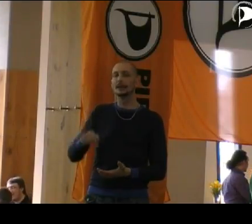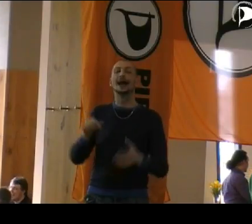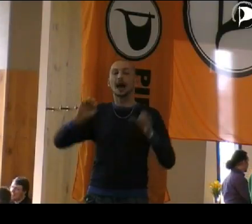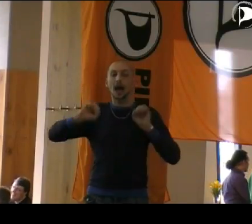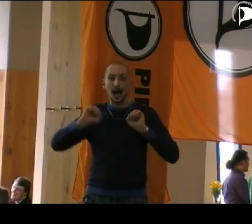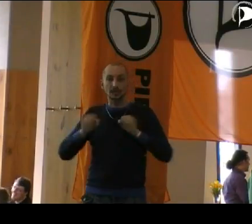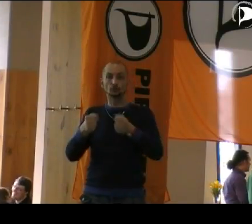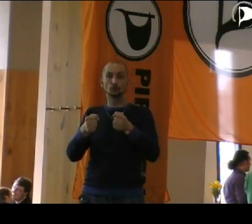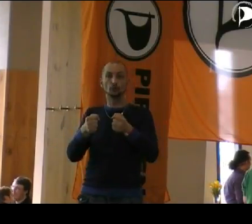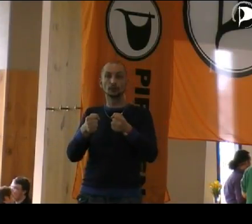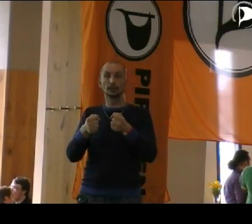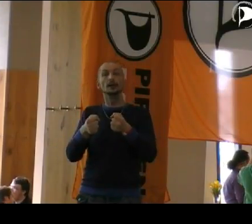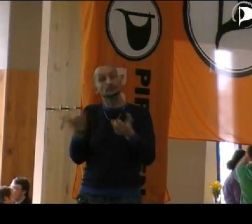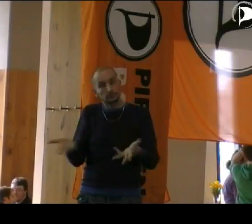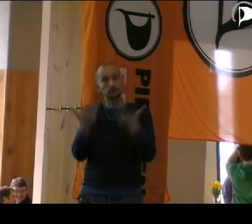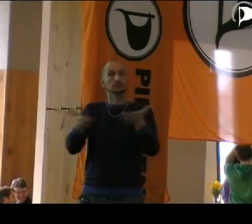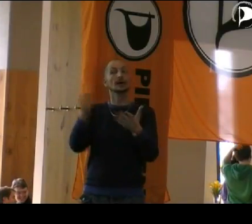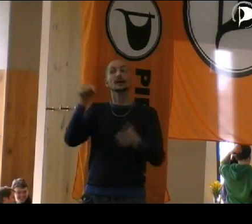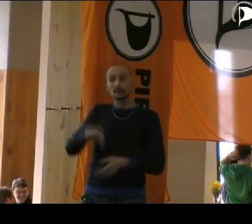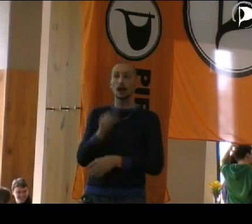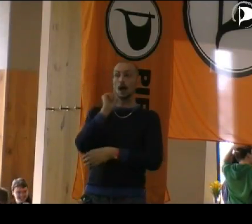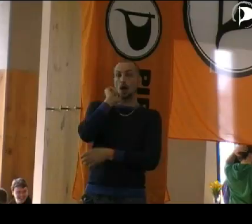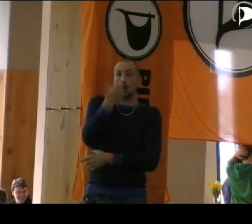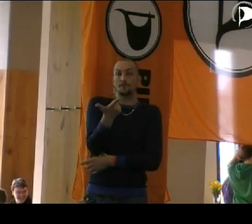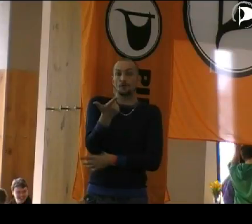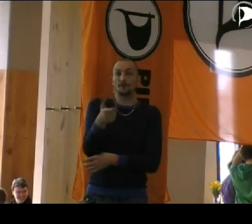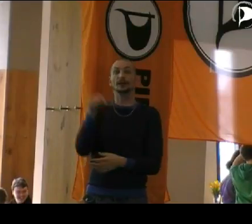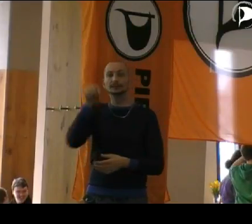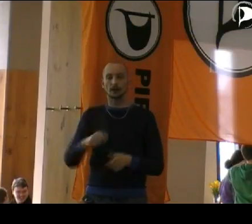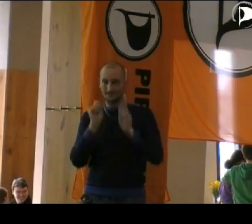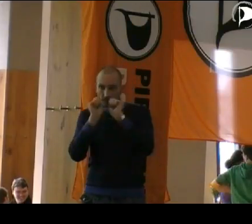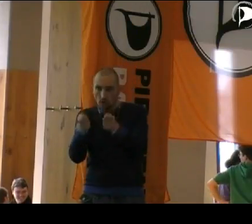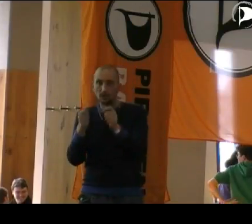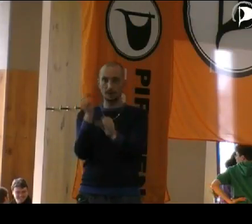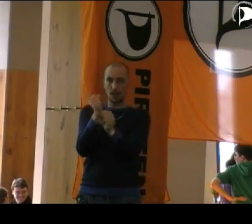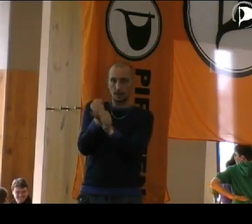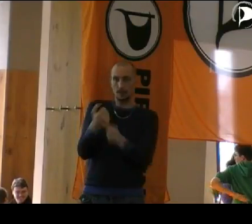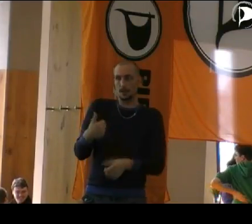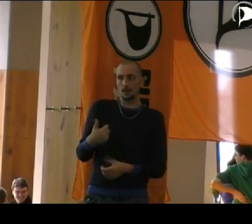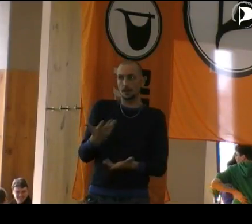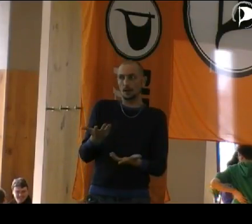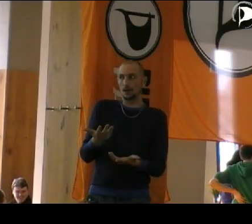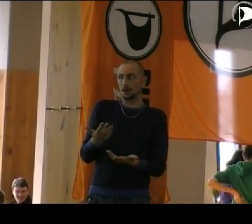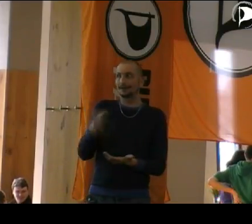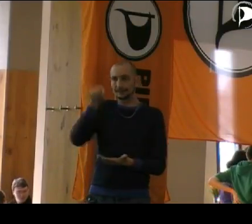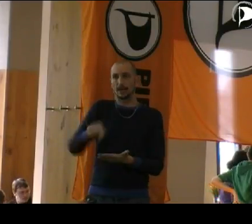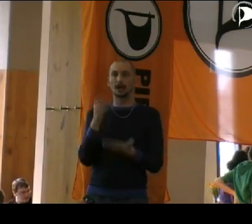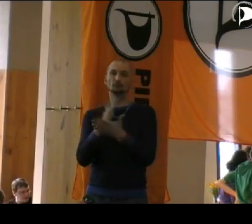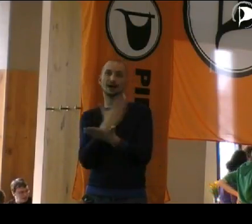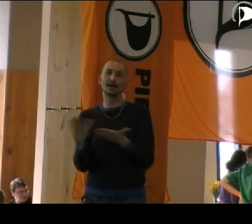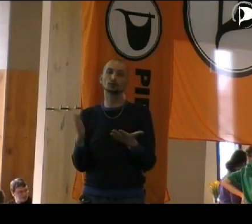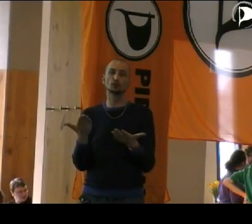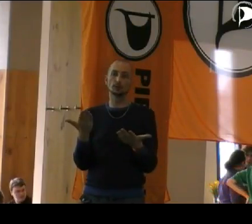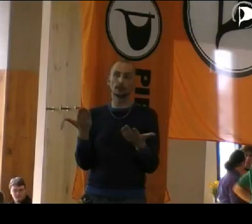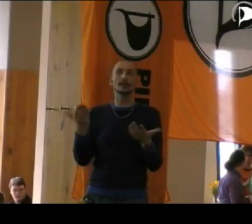wir die dazu auto fraktion größe für die vorschläge bringen und sie verteidigen und die entscheidung getroffen und dann auch dazu